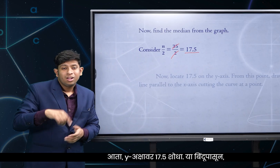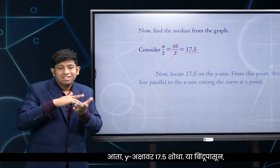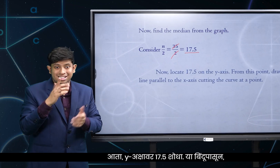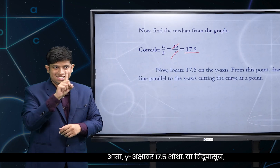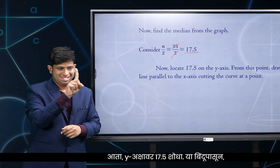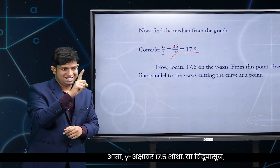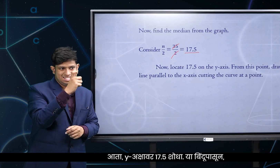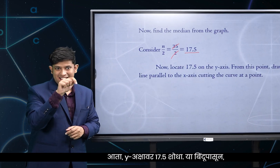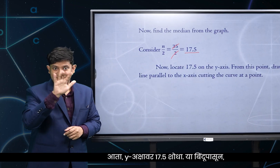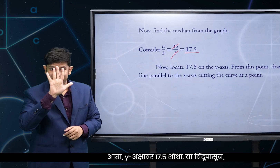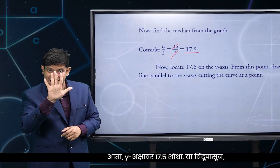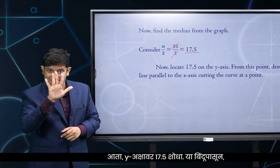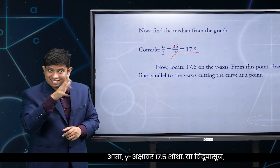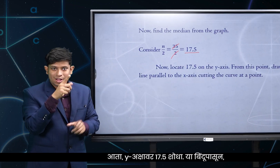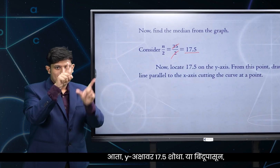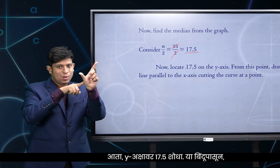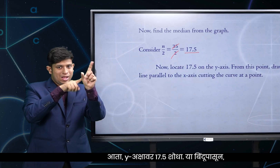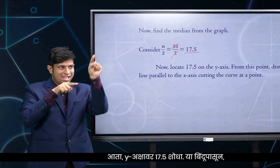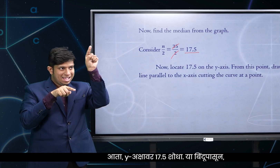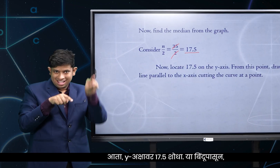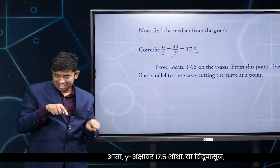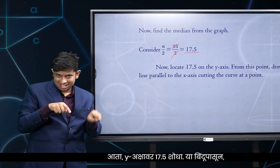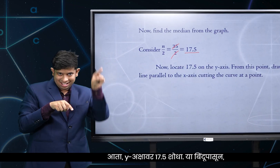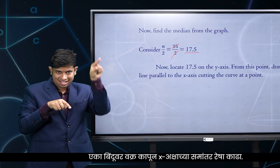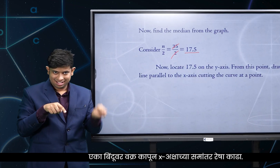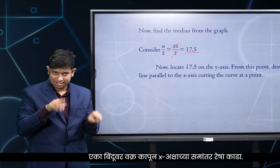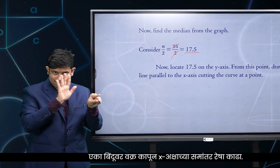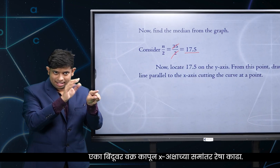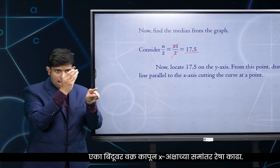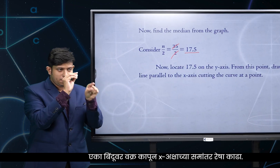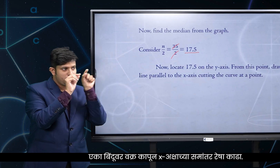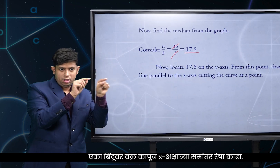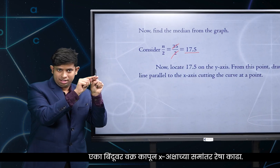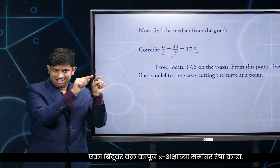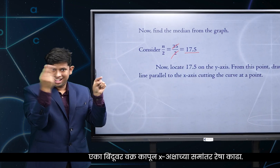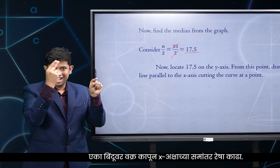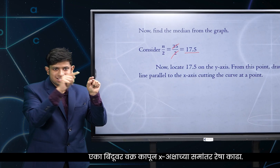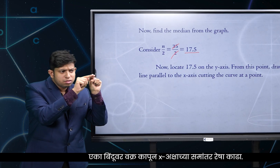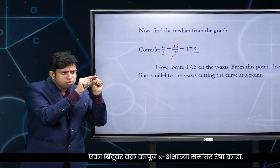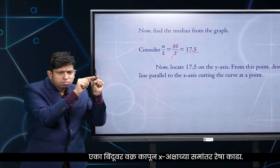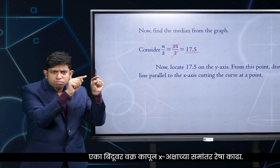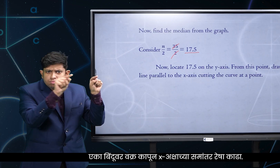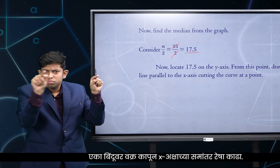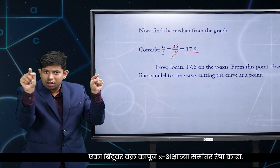आता y अक्षावर 17.5 शोधा. या बिंदूपासून एका बिंदूवर वक्र कापून x अक्षाच्या समांतर रेषा